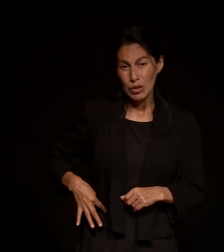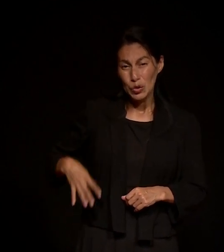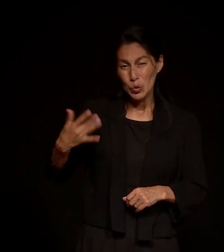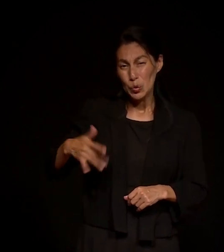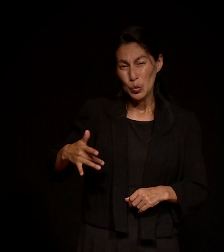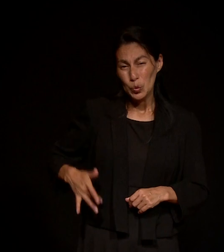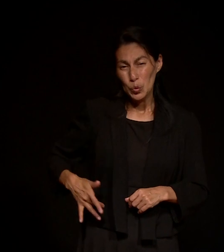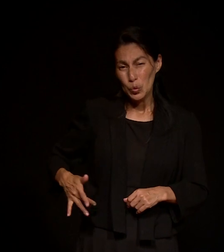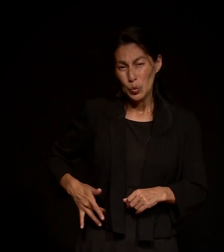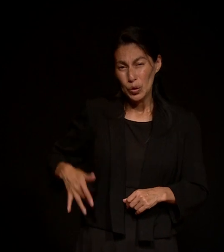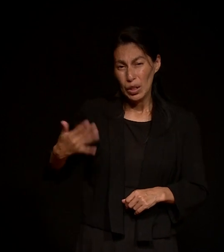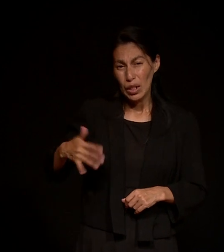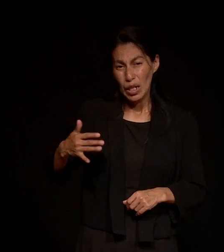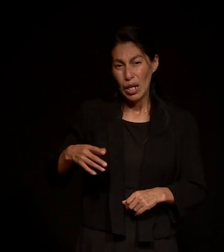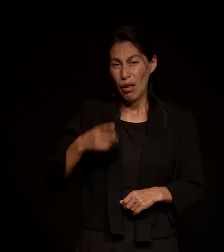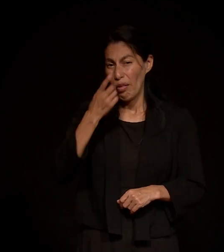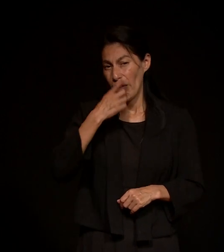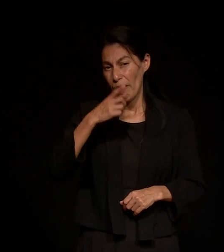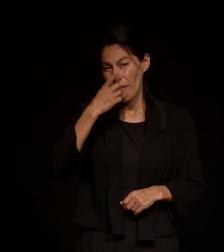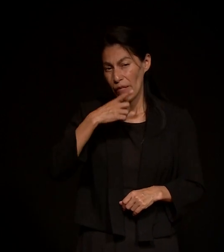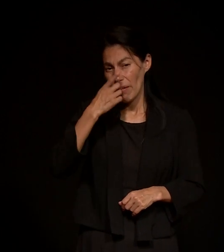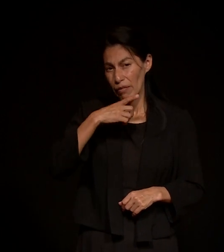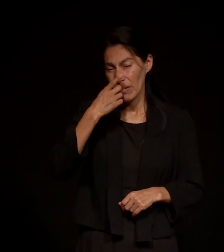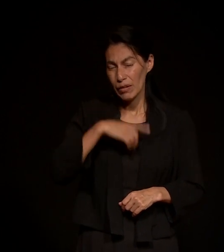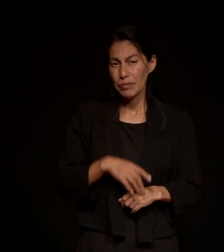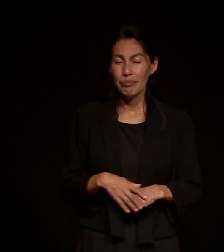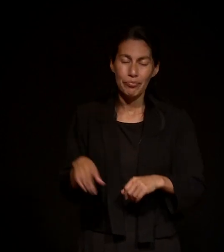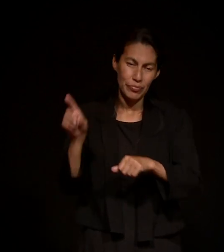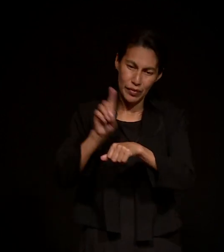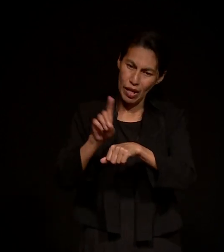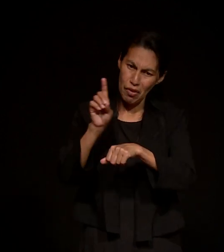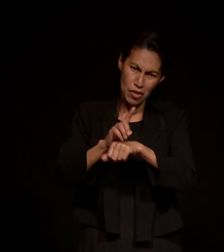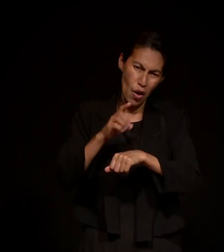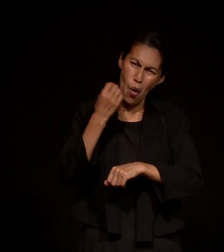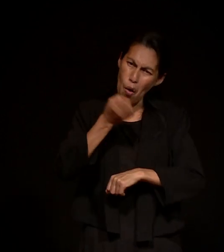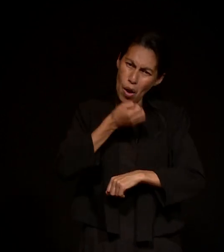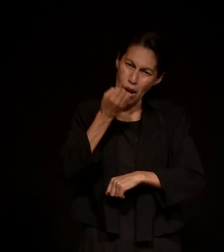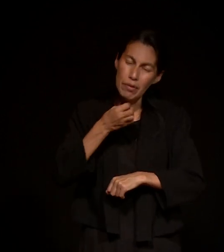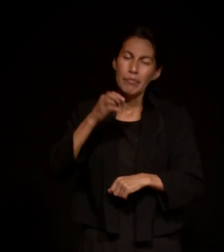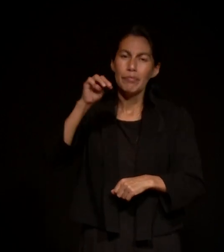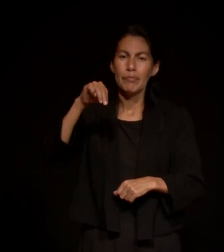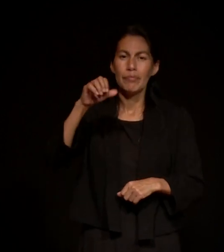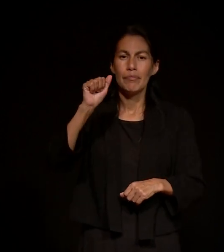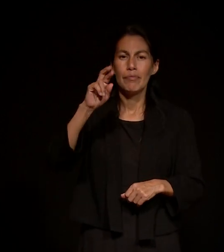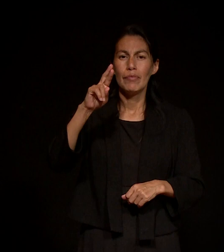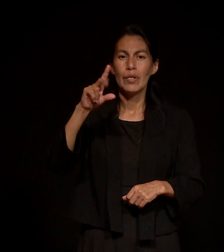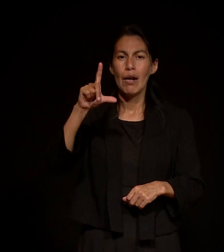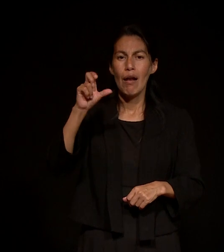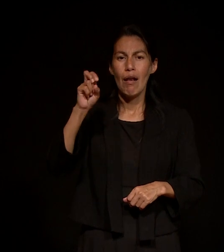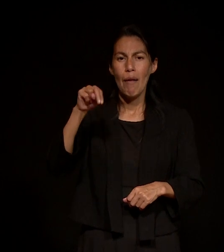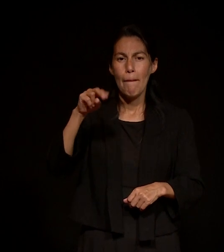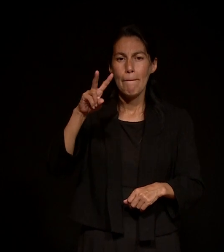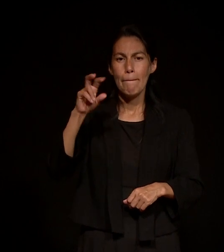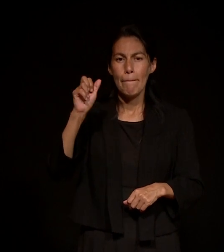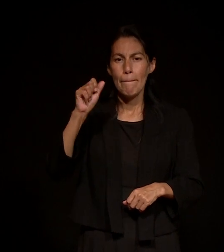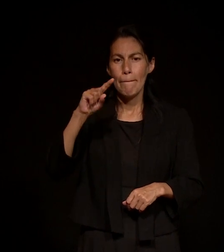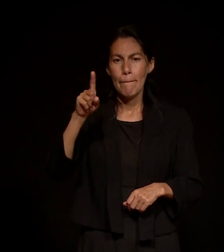es diabética. Vamos a estar orando por ella, Rosa, todos los días. Marlene Vázquez